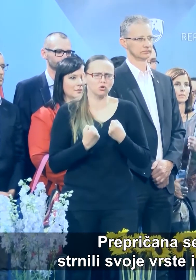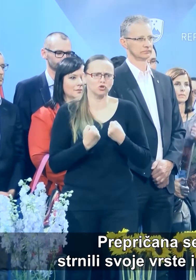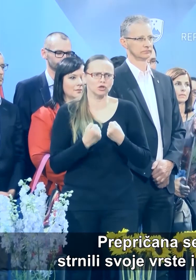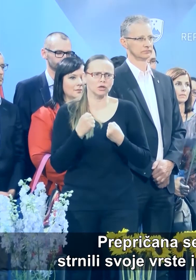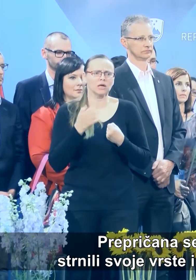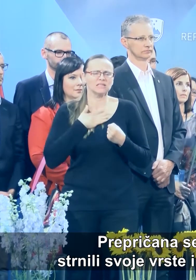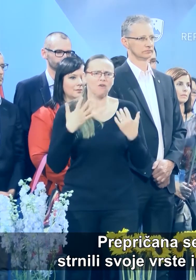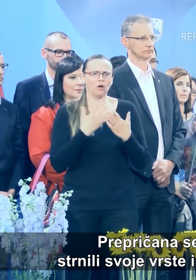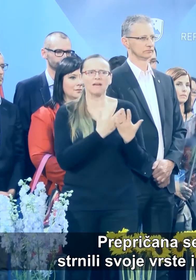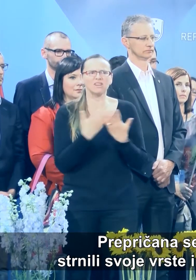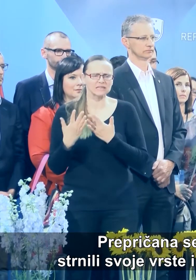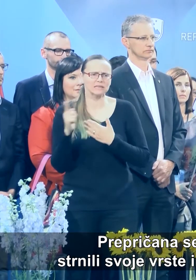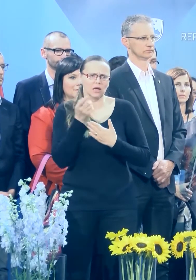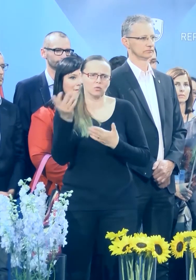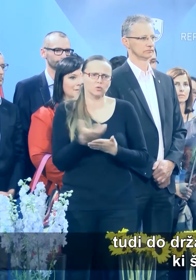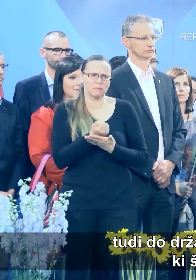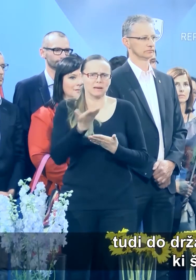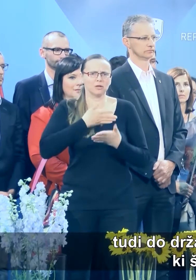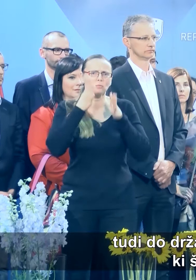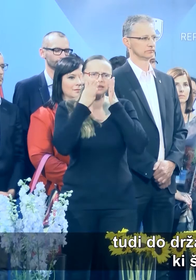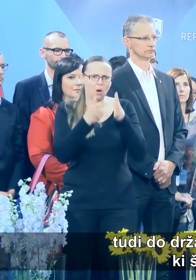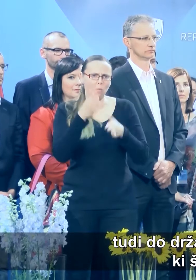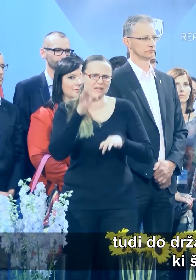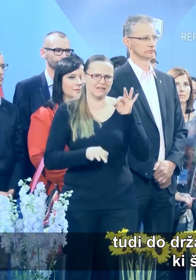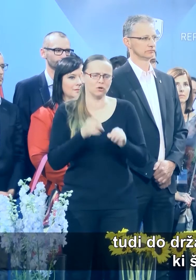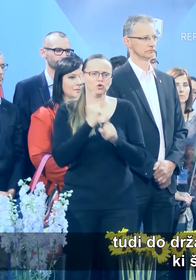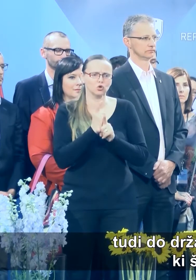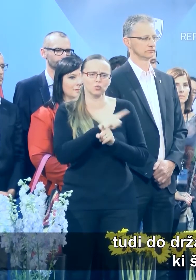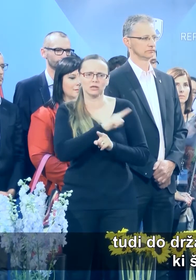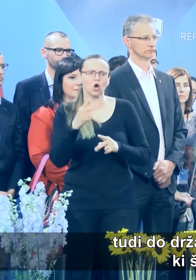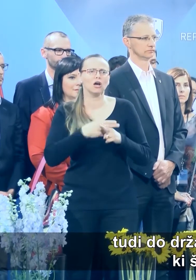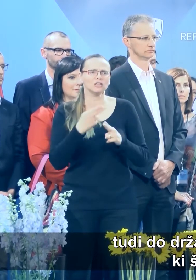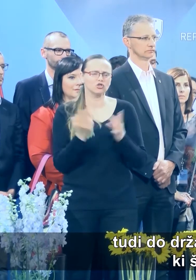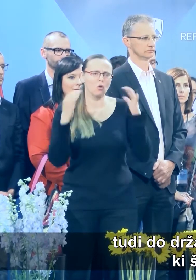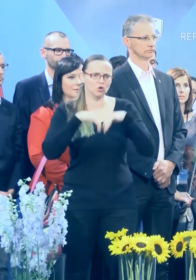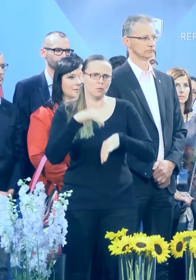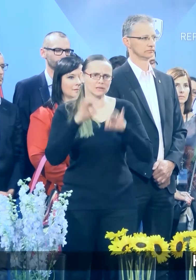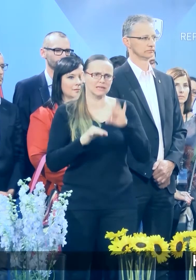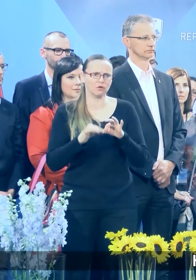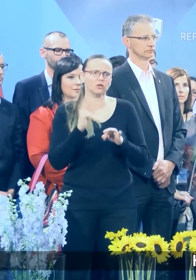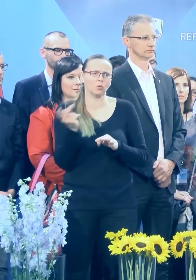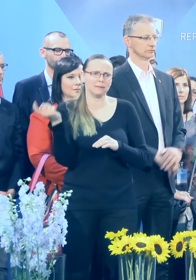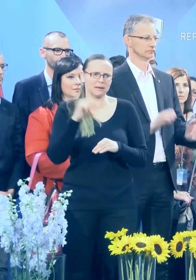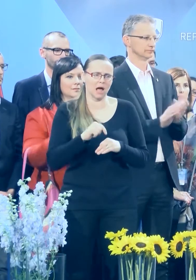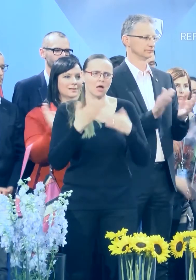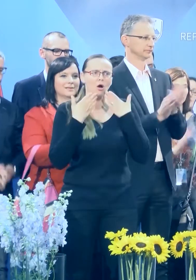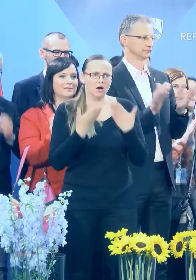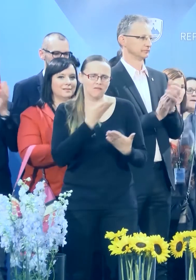in uspeli pridobiti zaupanje volivcev tudi do državnozborskih volitev, ki šele prihajajo. Hvala lepa.